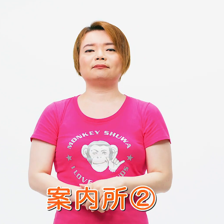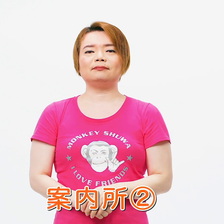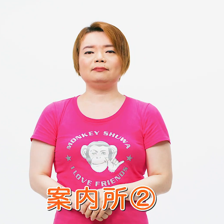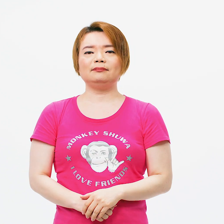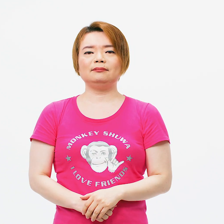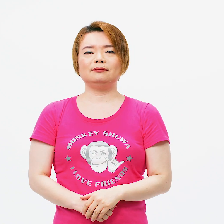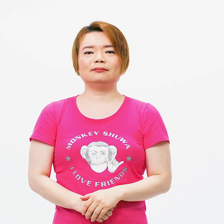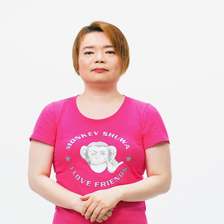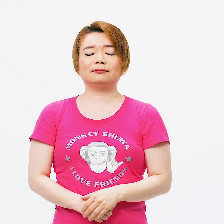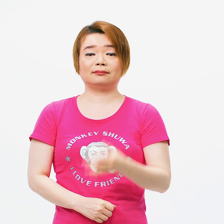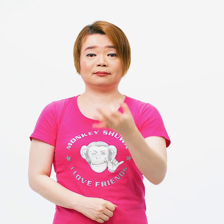ります。